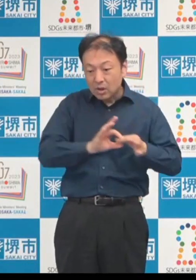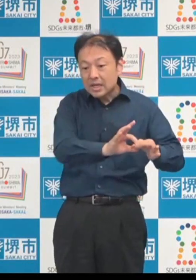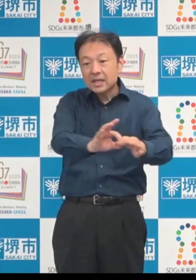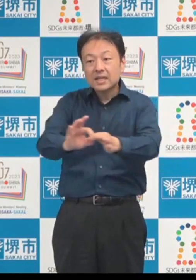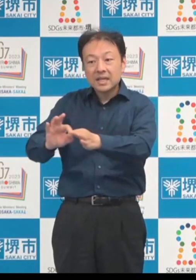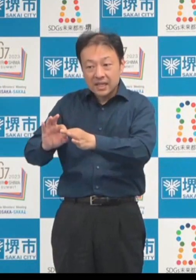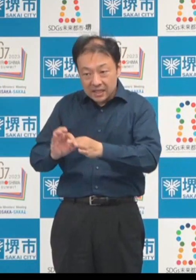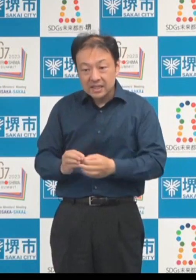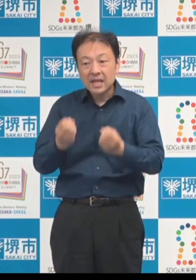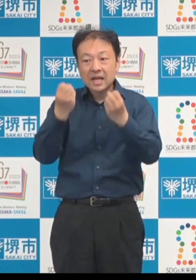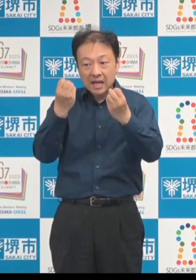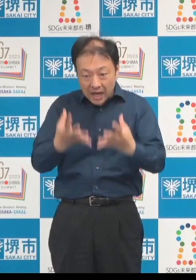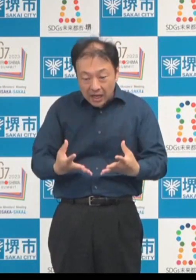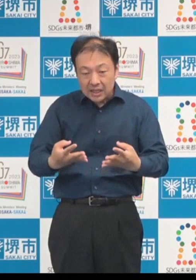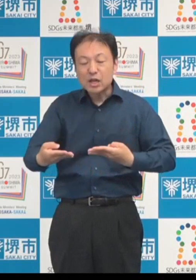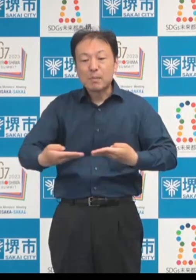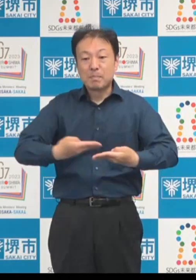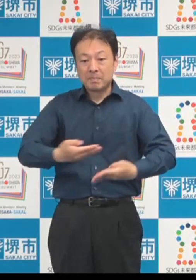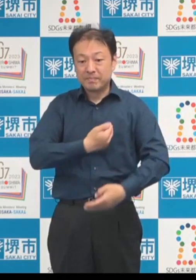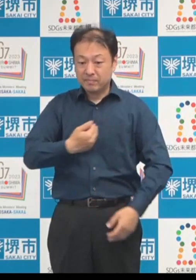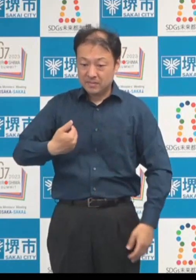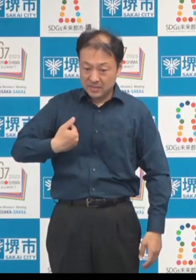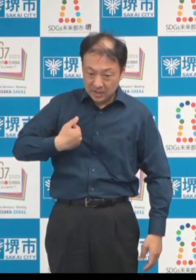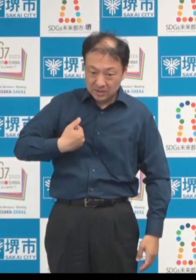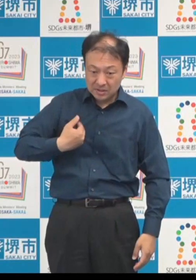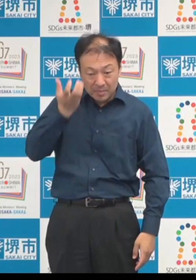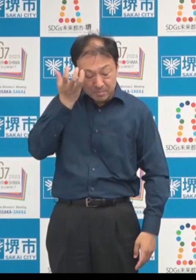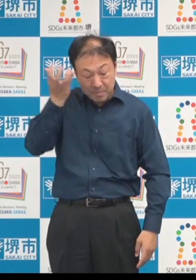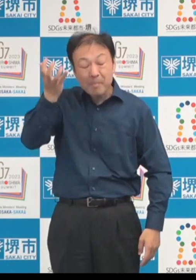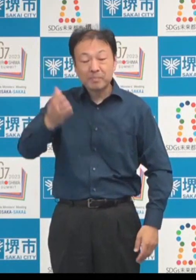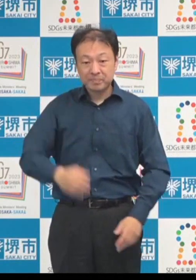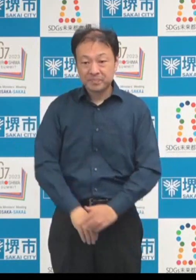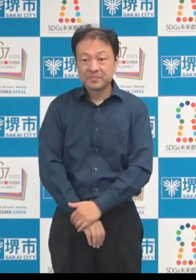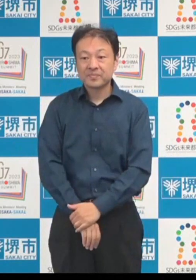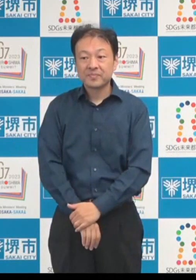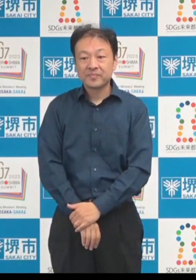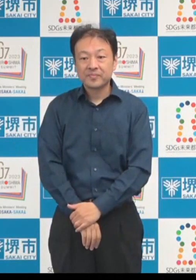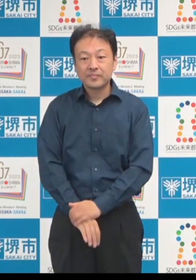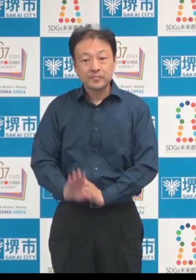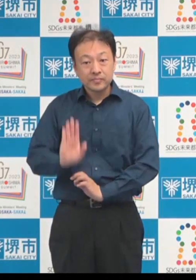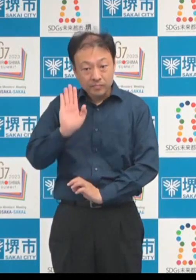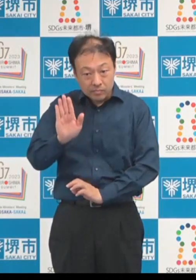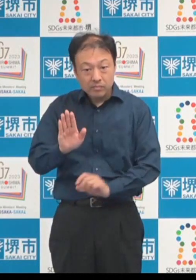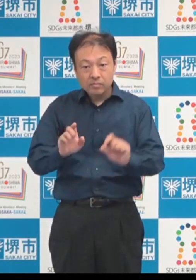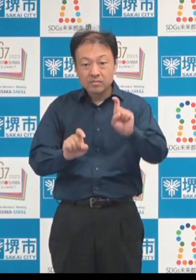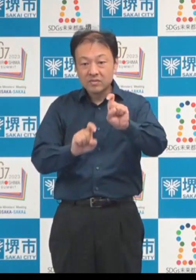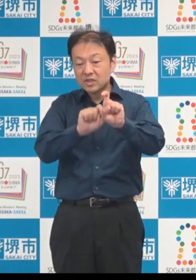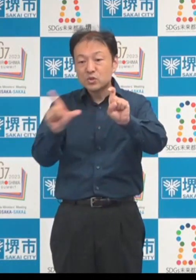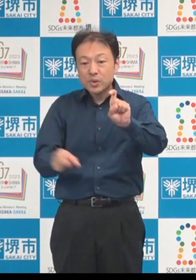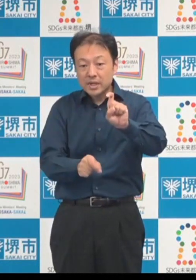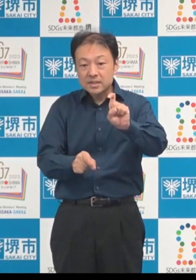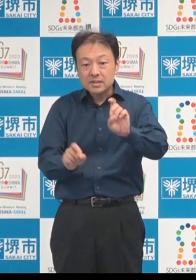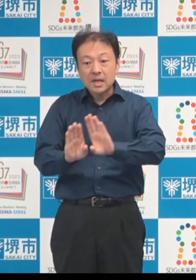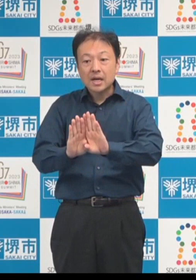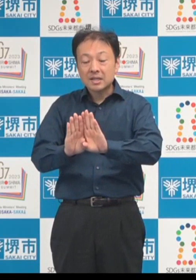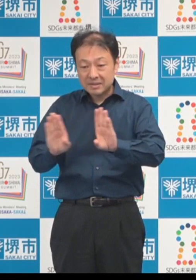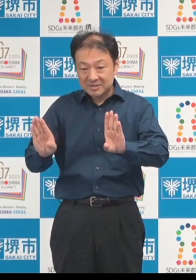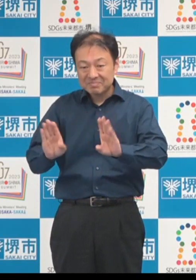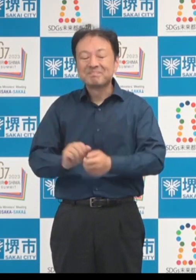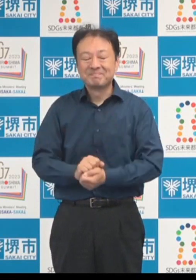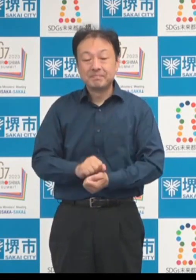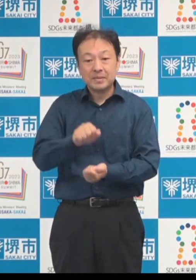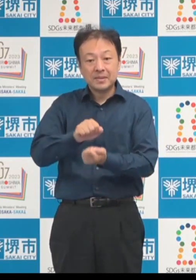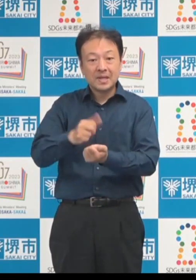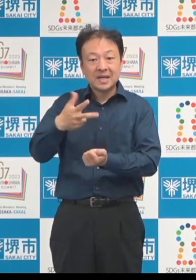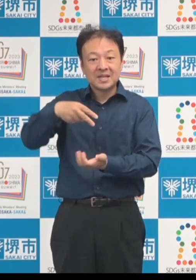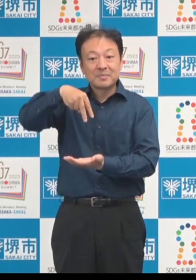ビジネスが生まれることも多くあると思っていますので、これから10月からスタートいたしますが、堺市として